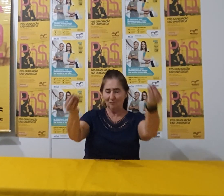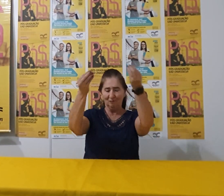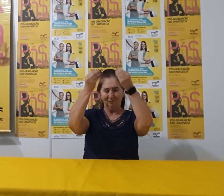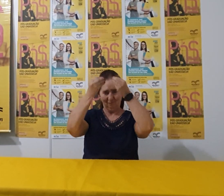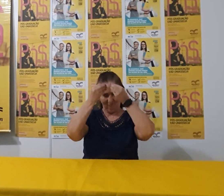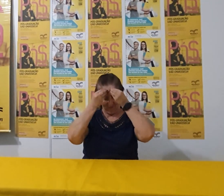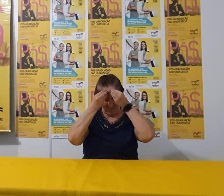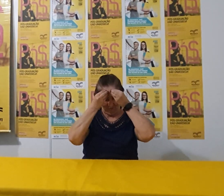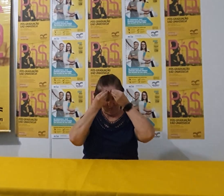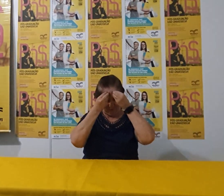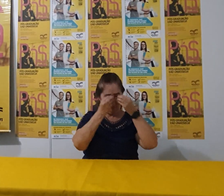majoritária ouvinte.